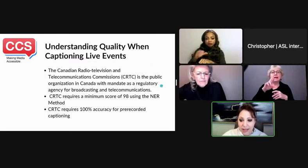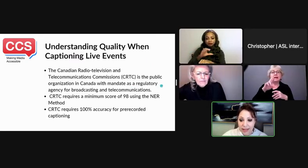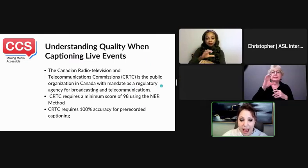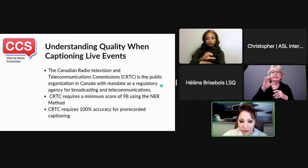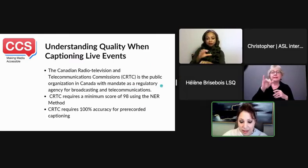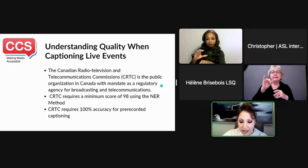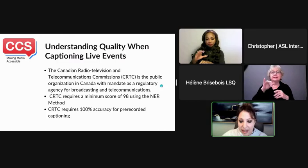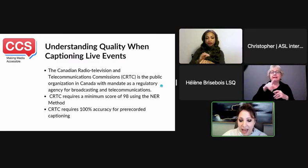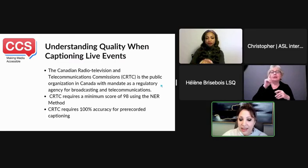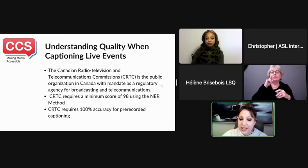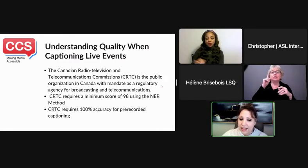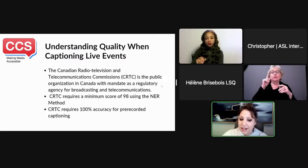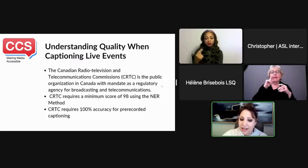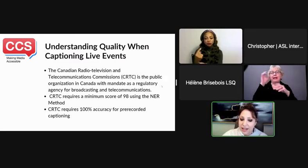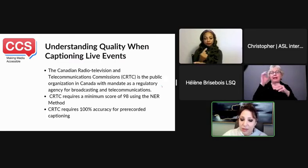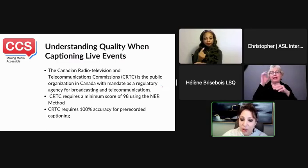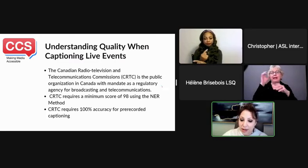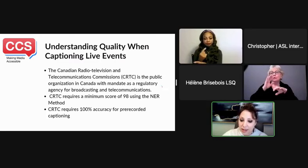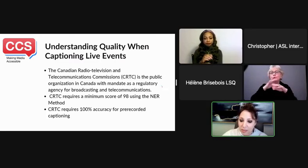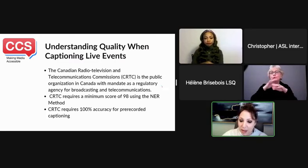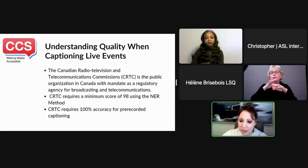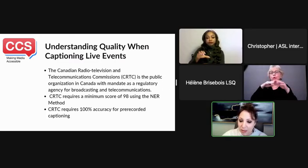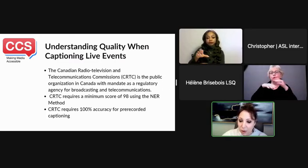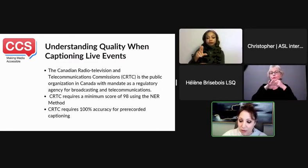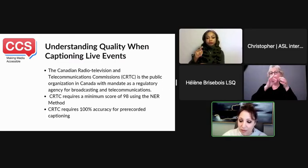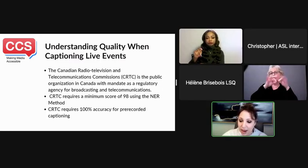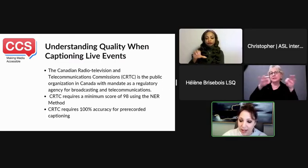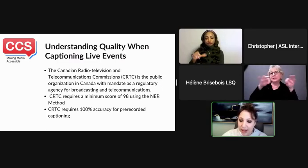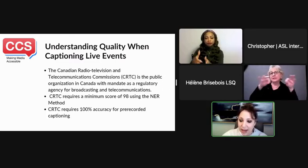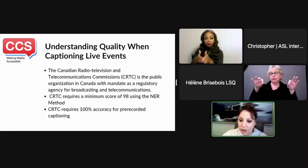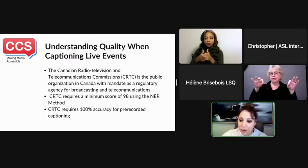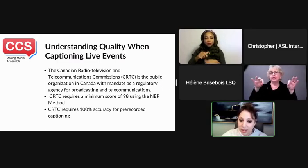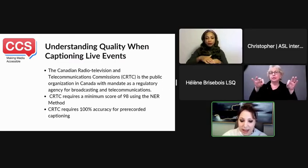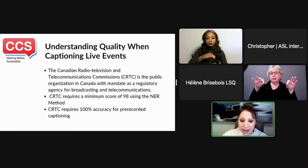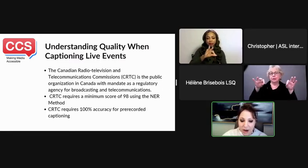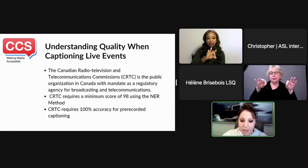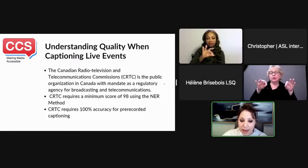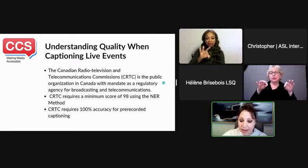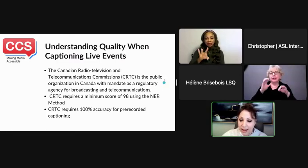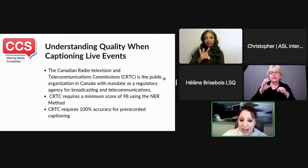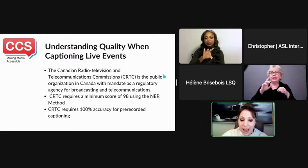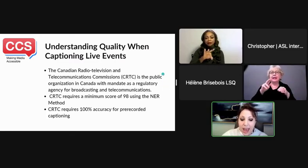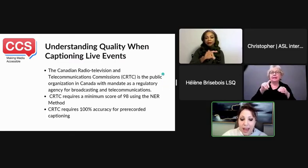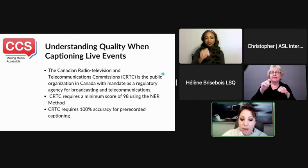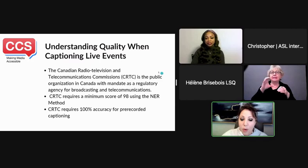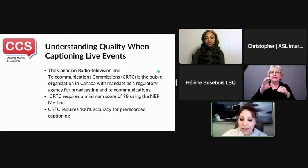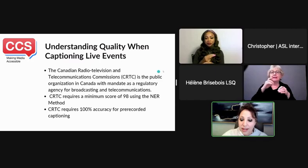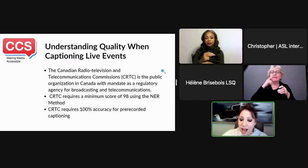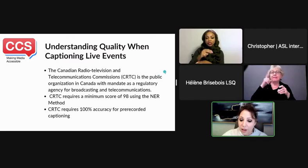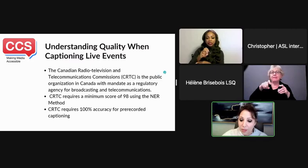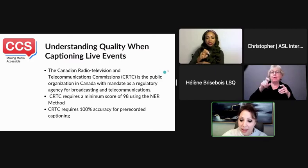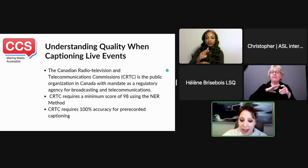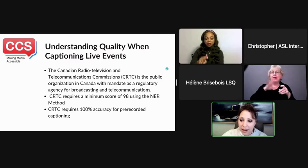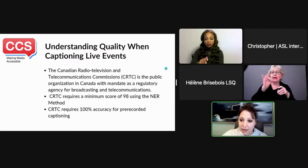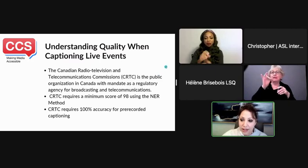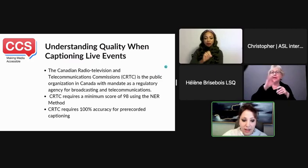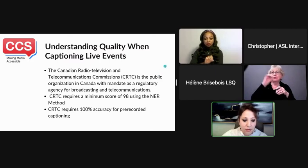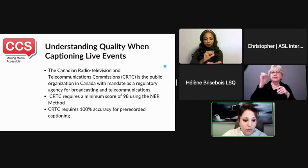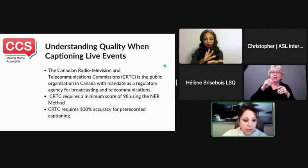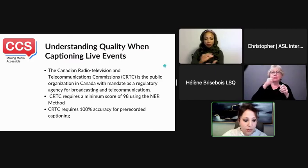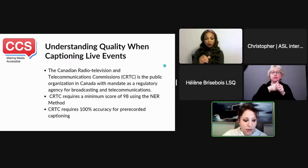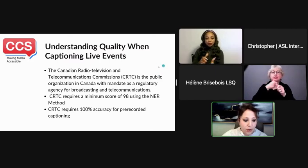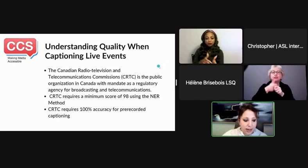les sous-titres. Le CRTC demande qu'avoir une note de 80% pour chaque méthode